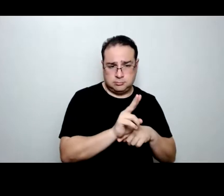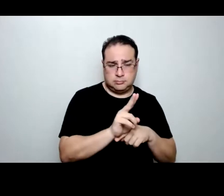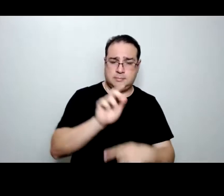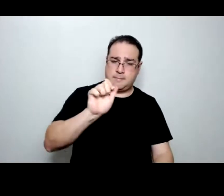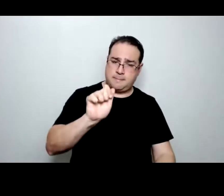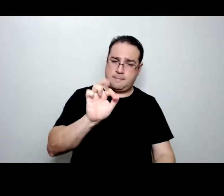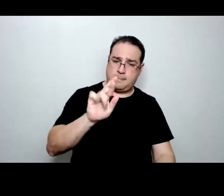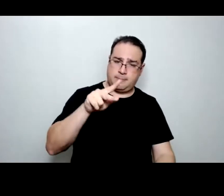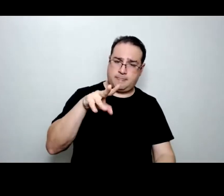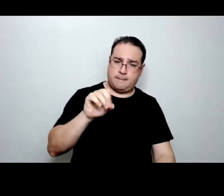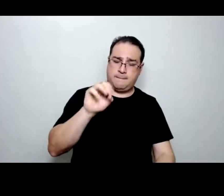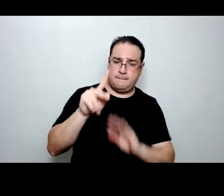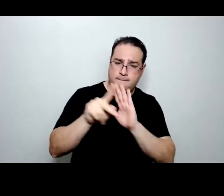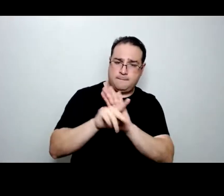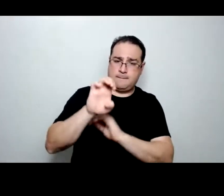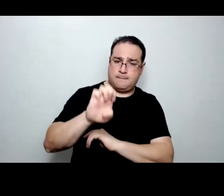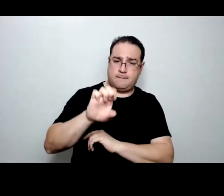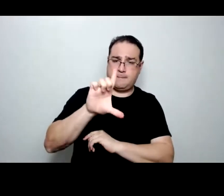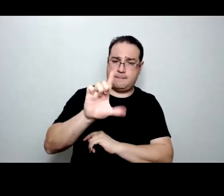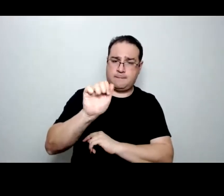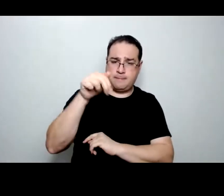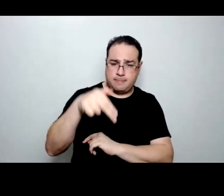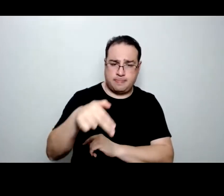arquivos do Elan, né? Transcrições,